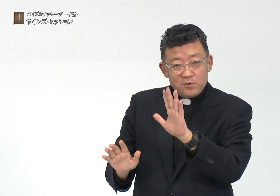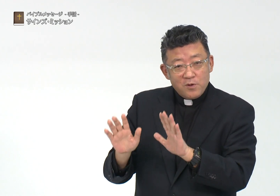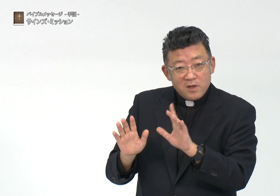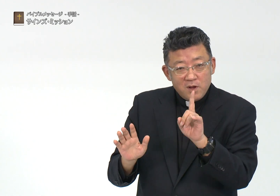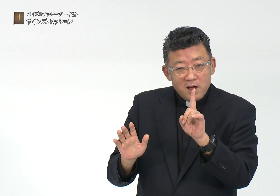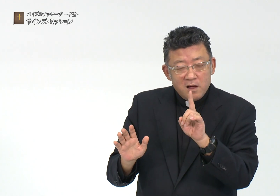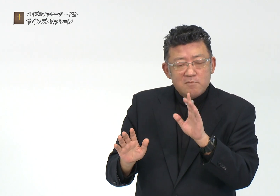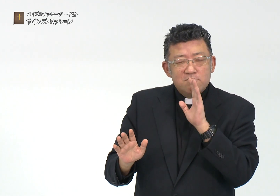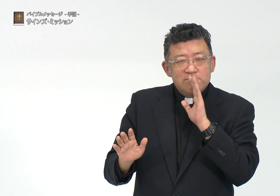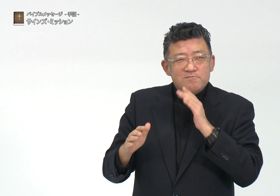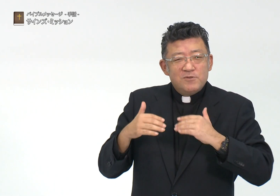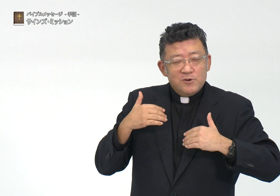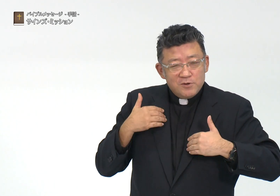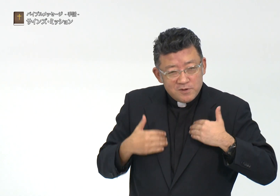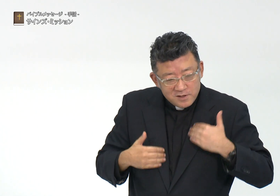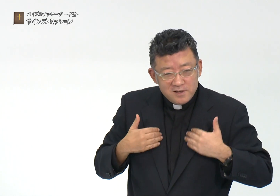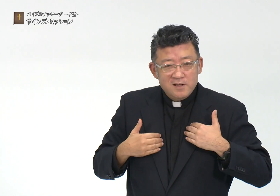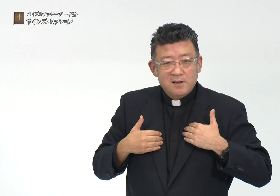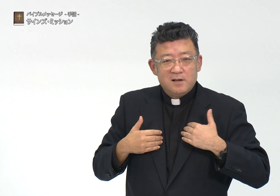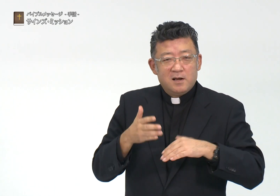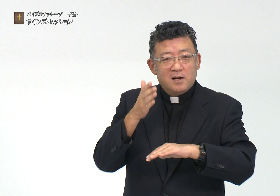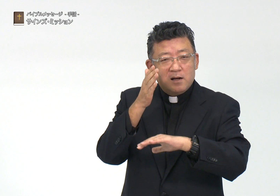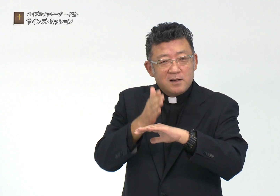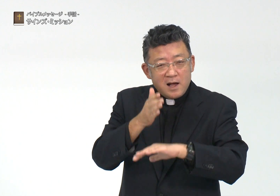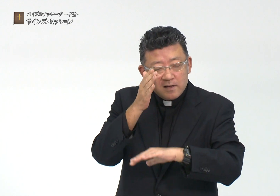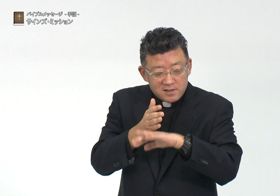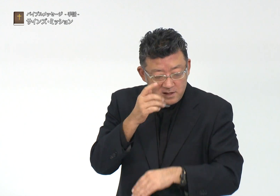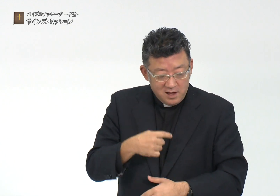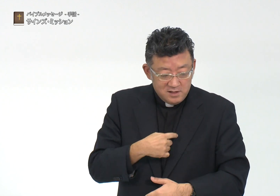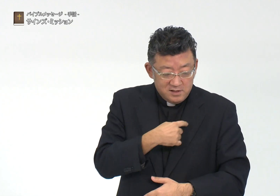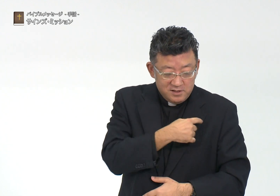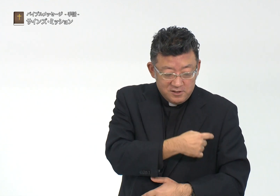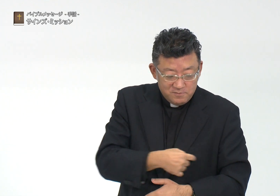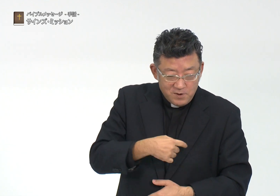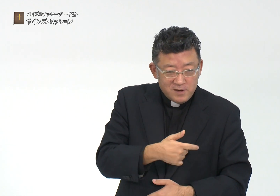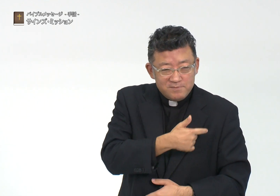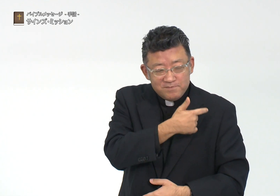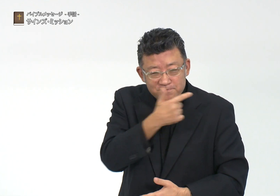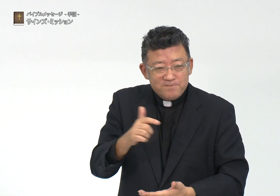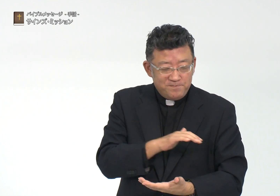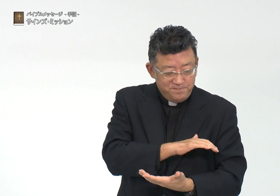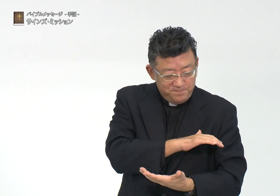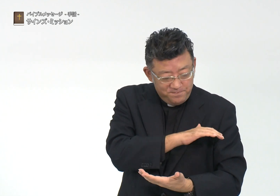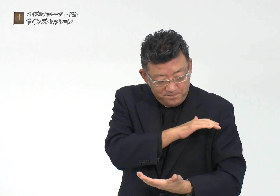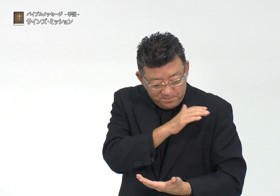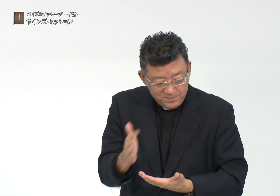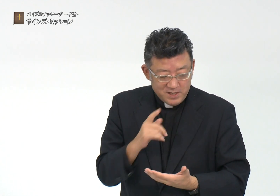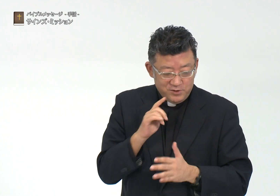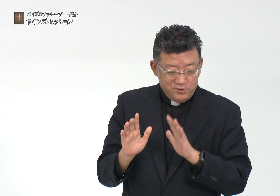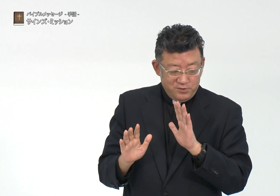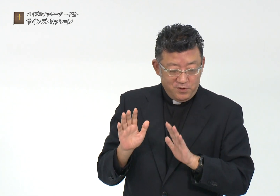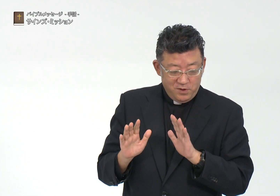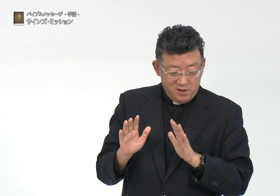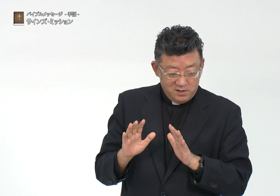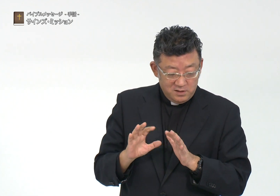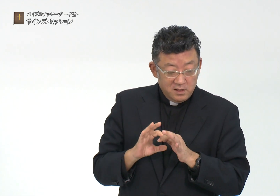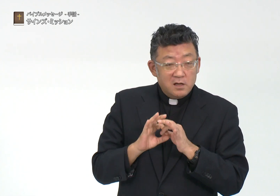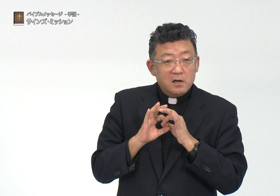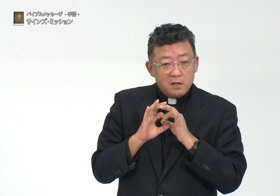帰っていったこの様子はまさに喜び感謝の気持ちがいい